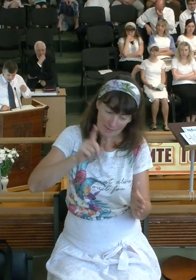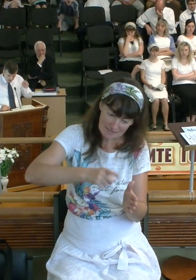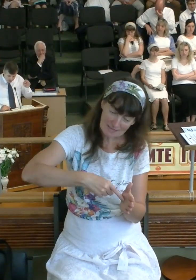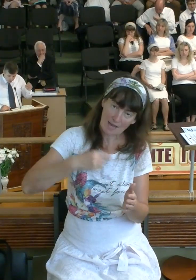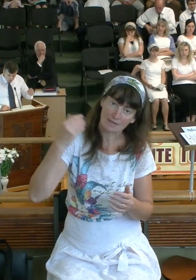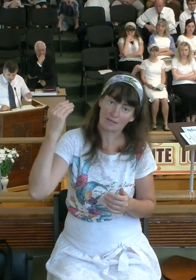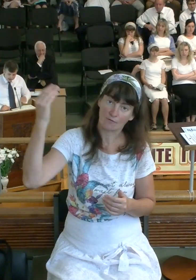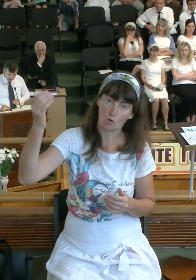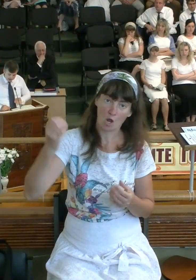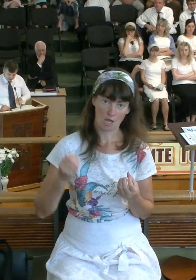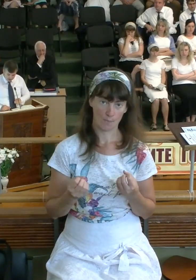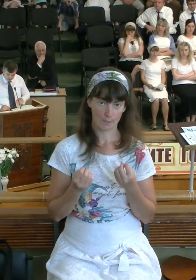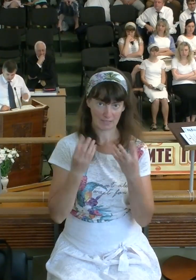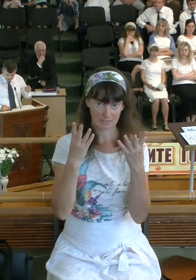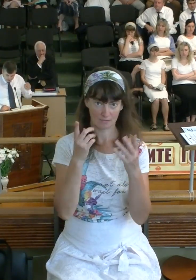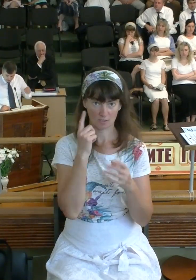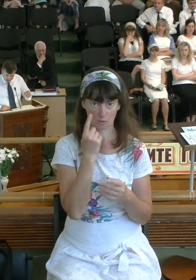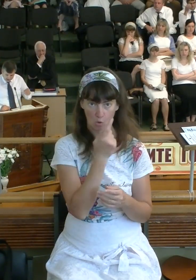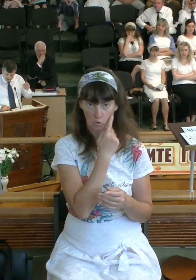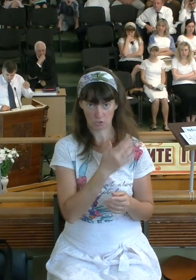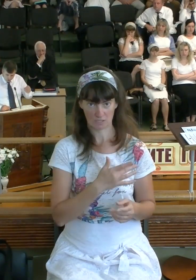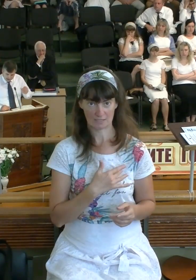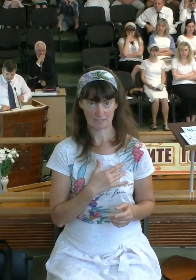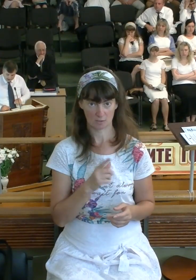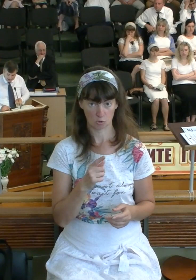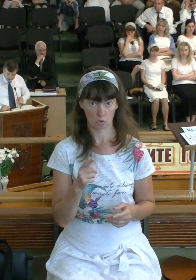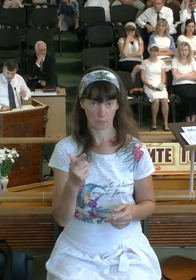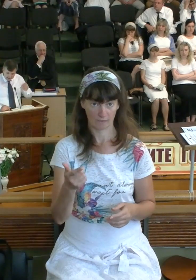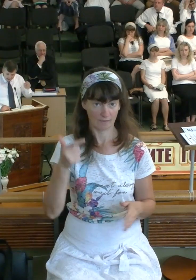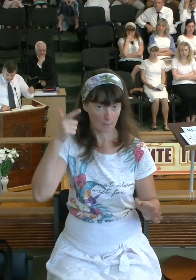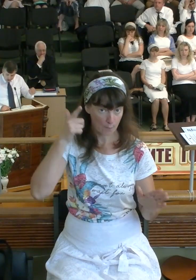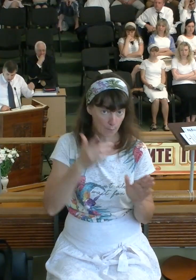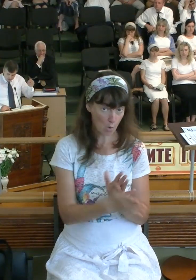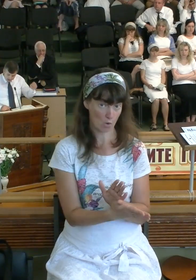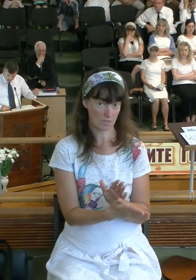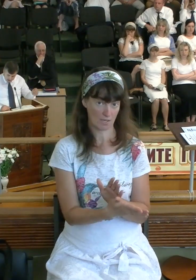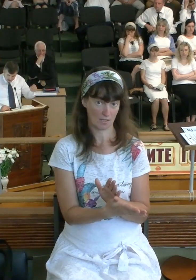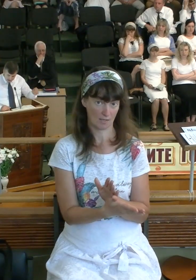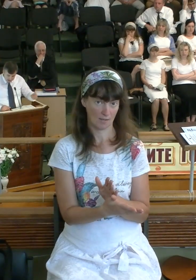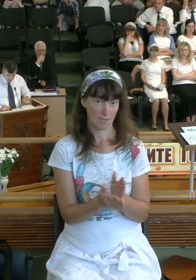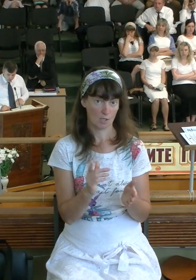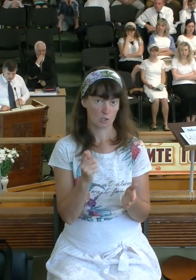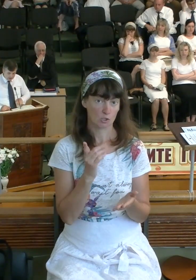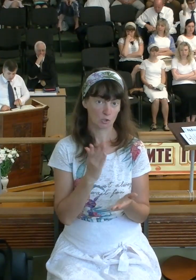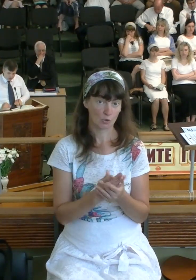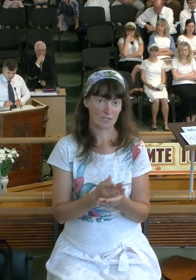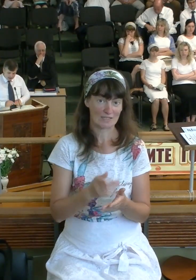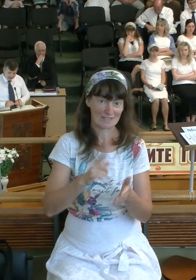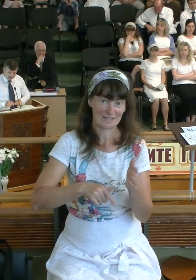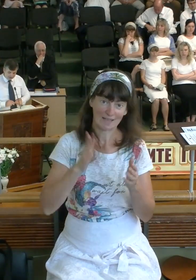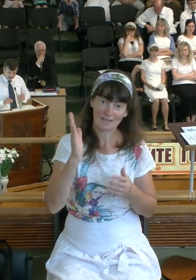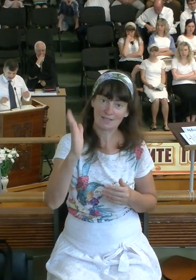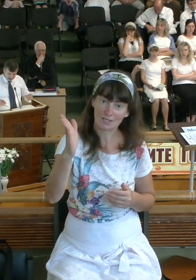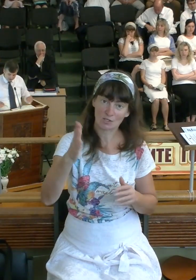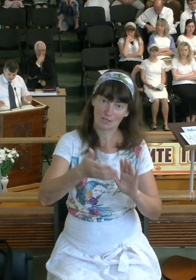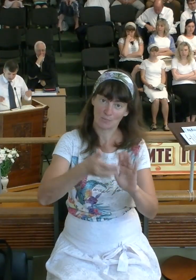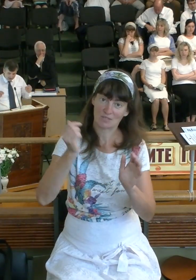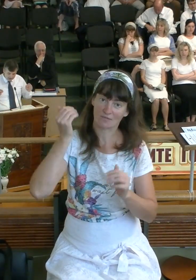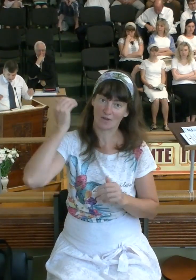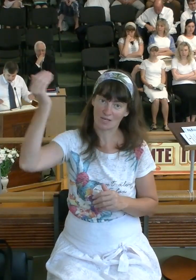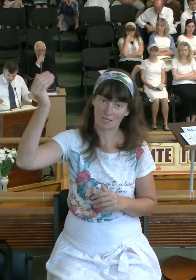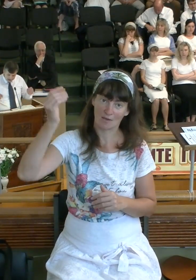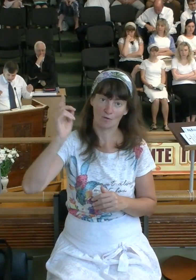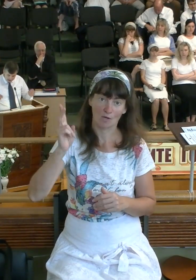и просветил очи сердца вашего, дабы вы познали, в чем состоит надежда призвания Его и какое богатство